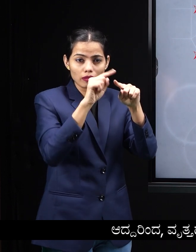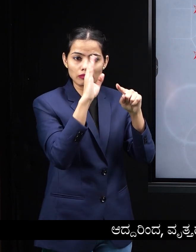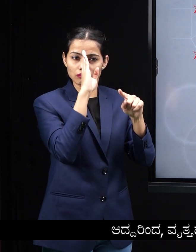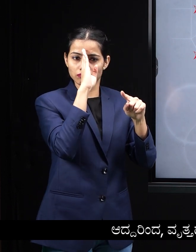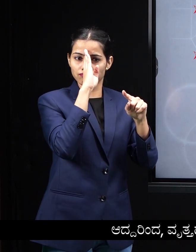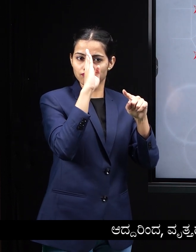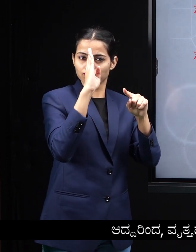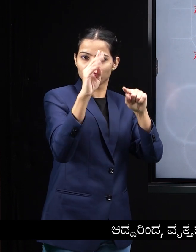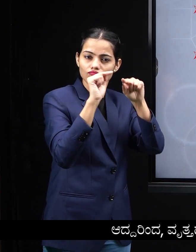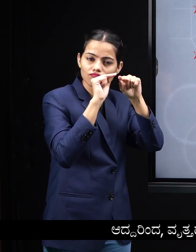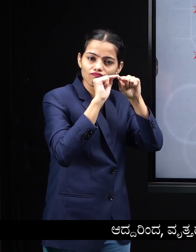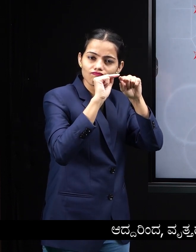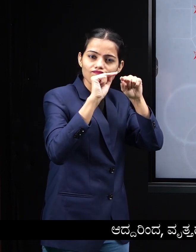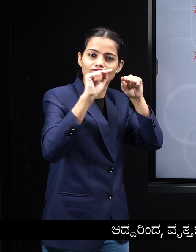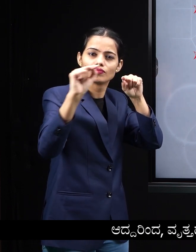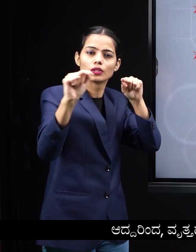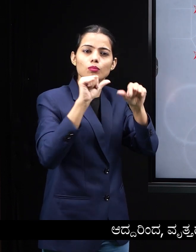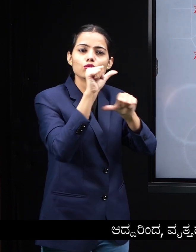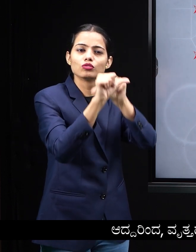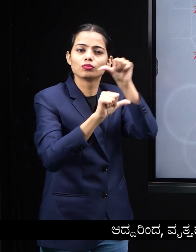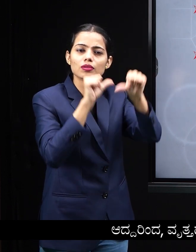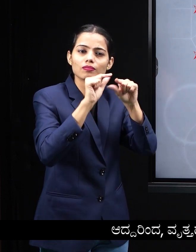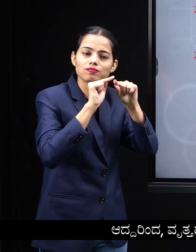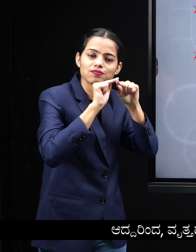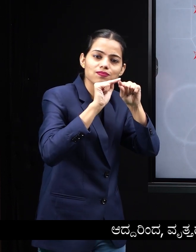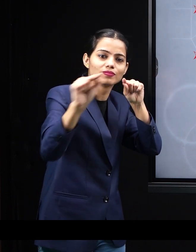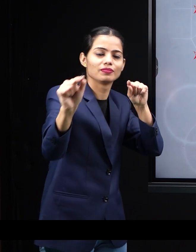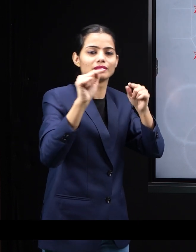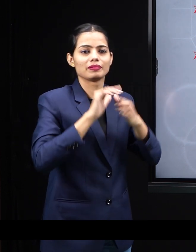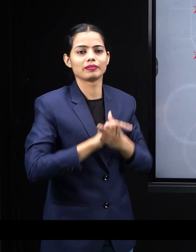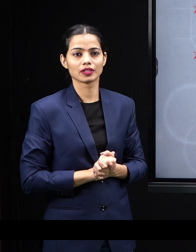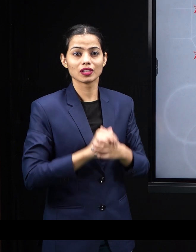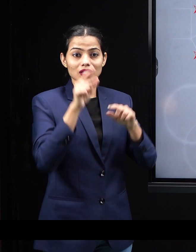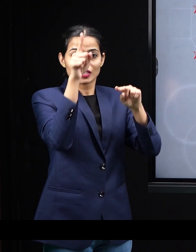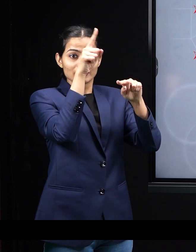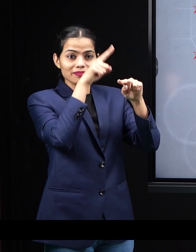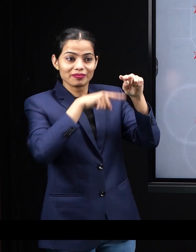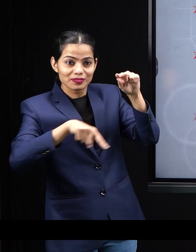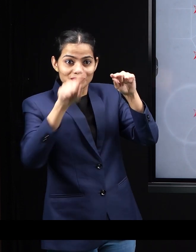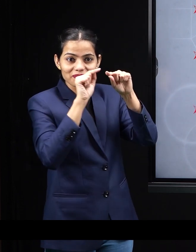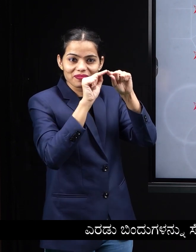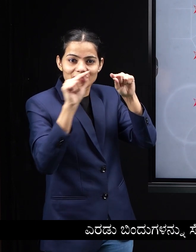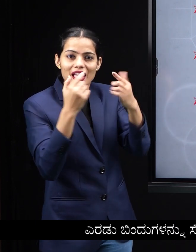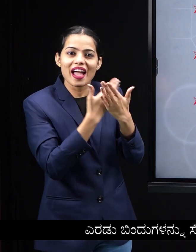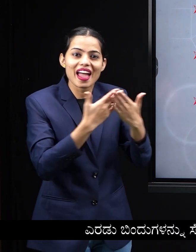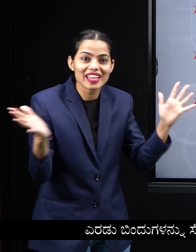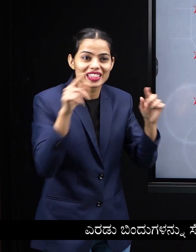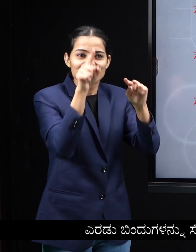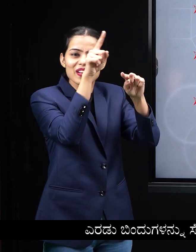ವ್ಯಾಸವು ವೃತ್ತದಲ್ಲಿ ಸಾಧ್ಯವಾದಷ್ಟು ಉದ್ದವಾದ ಸ್ವರಮೇಳವಾಗಿದೆ. ಆರ್ಕ್ ಎರಡು ಬಿಂದುಗಳನ್ನು